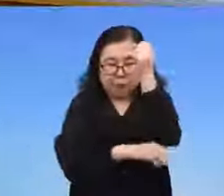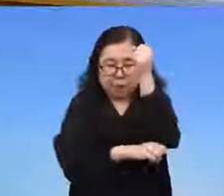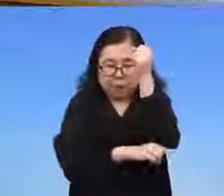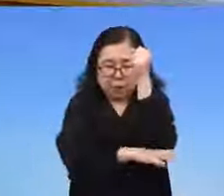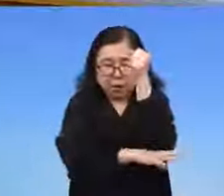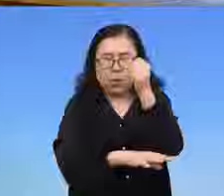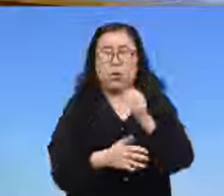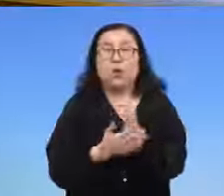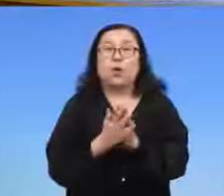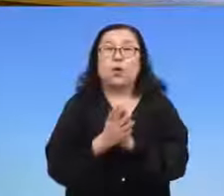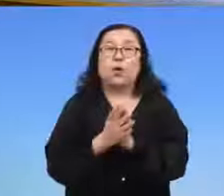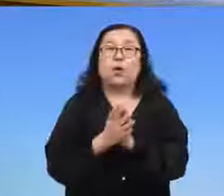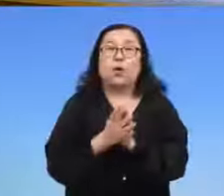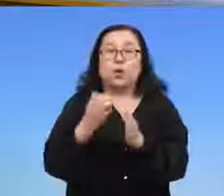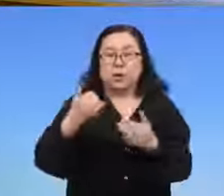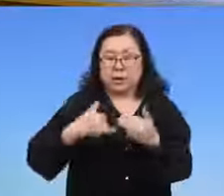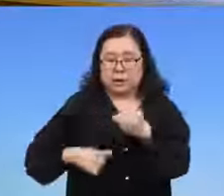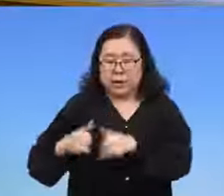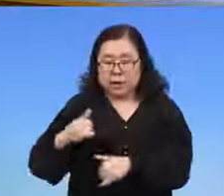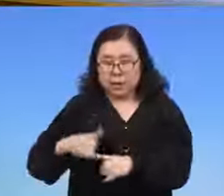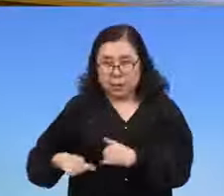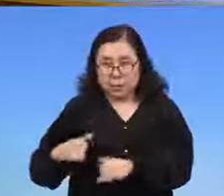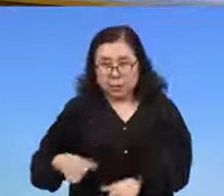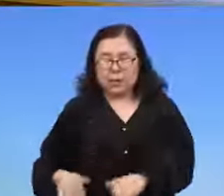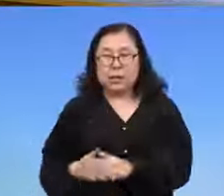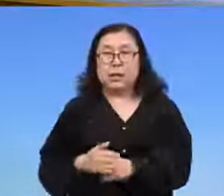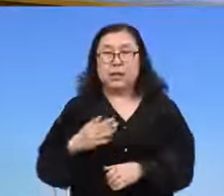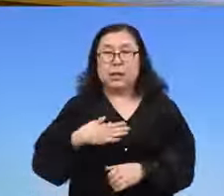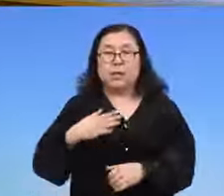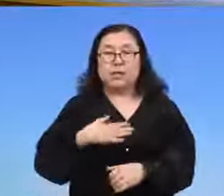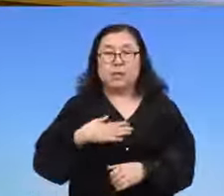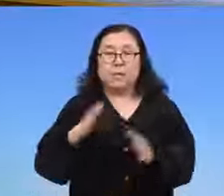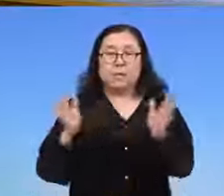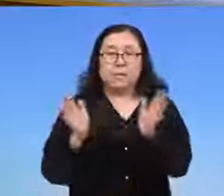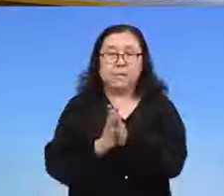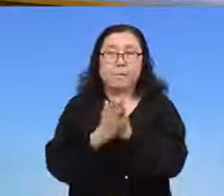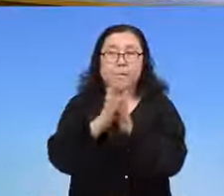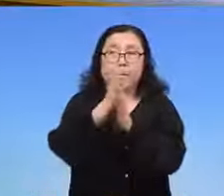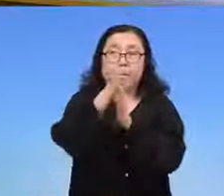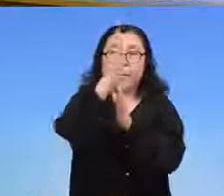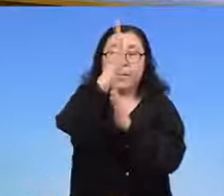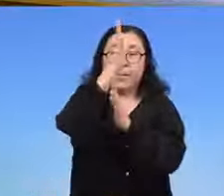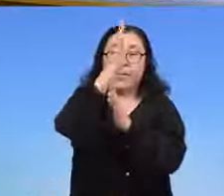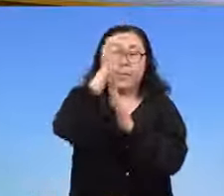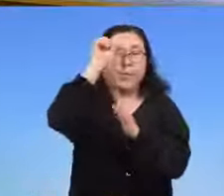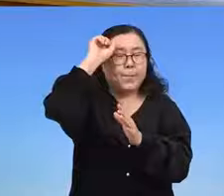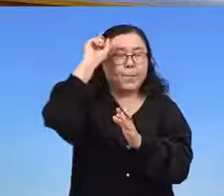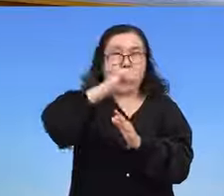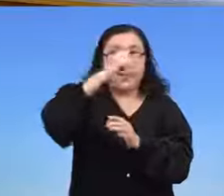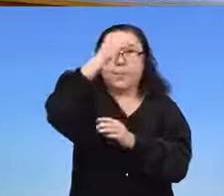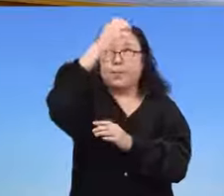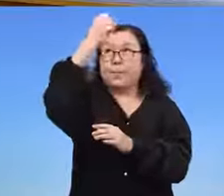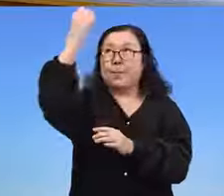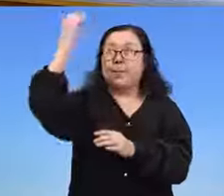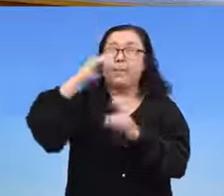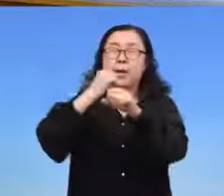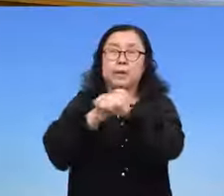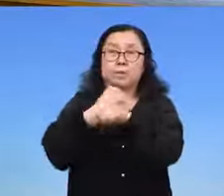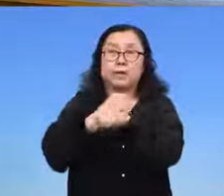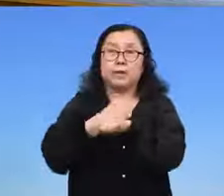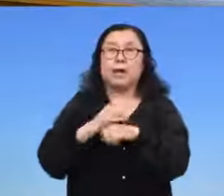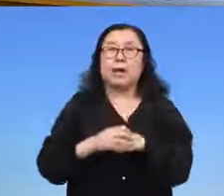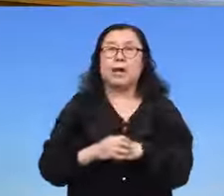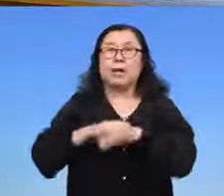뿌리요 자손이니 곧 광명한 새벽별이라 하시더라. 여기 나오는 광명한 새벽별이